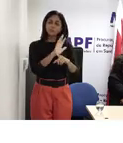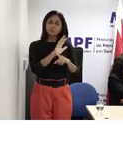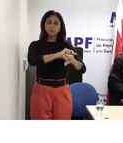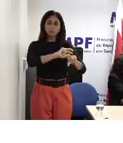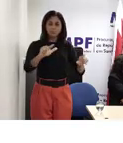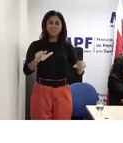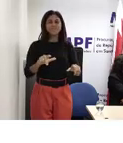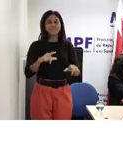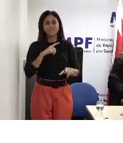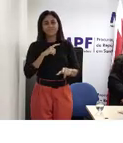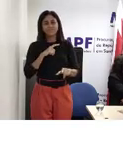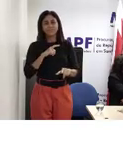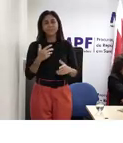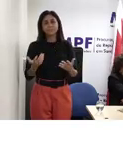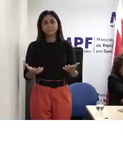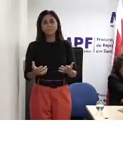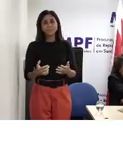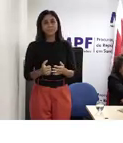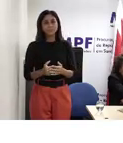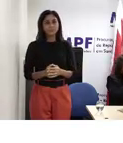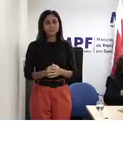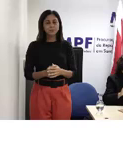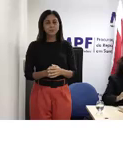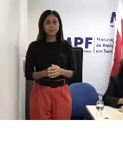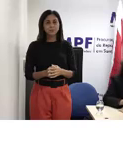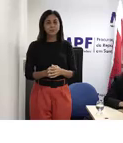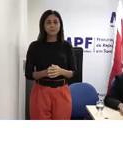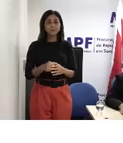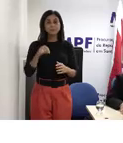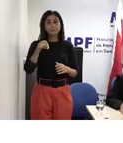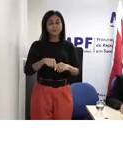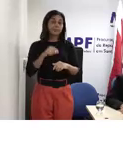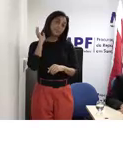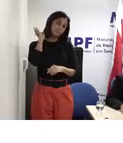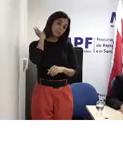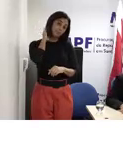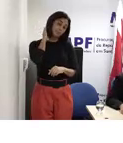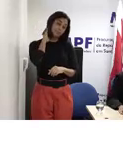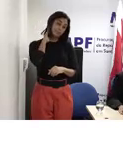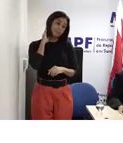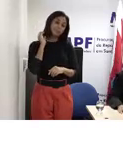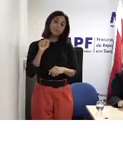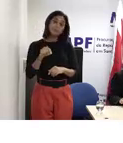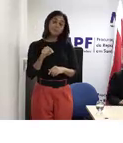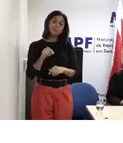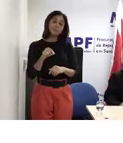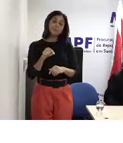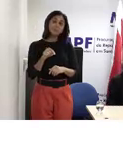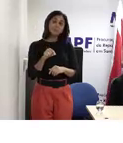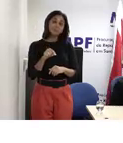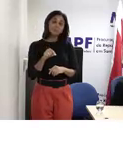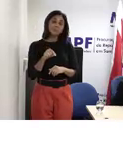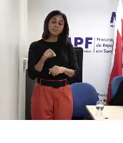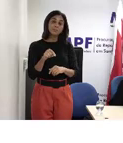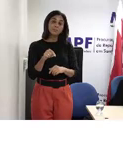isso aqui são alguns de nossas operações Tá ok que ocorreram no Pará a operação predadores que foi aqui em Santarém e ontem